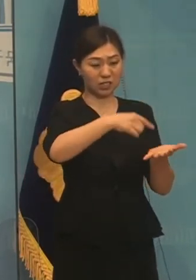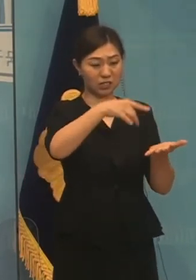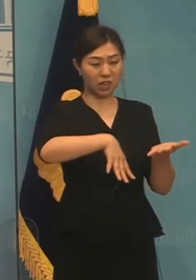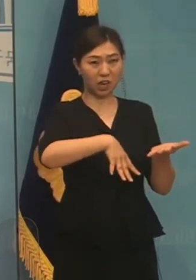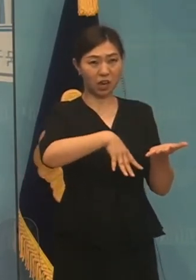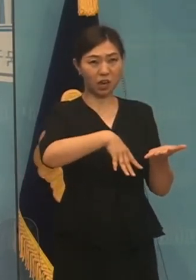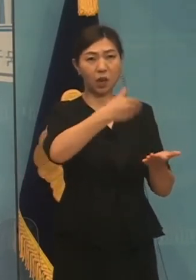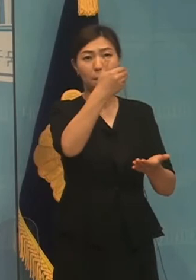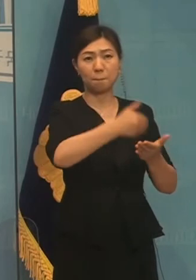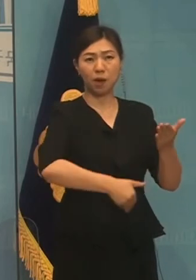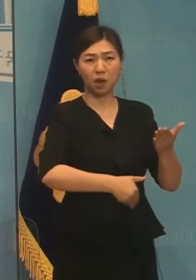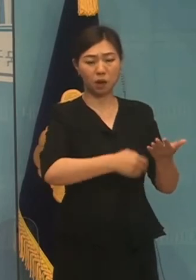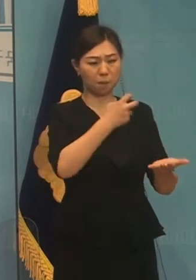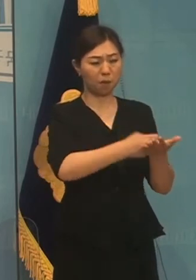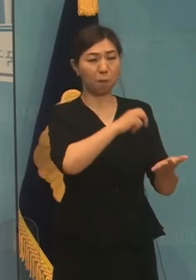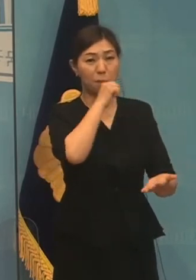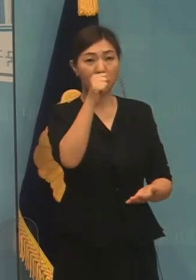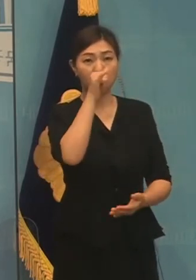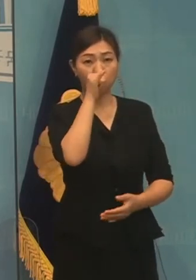오늘은 정책의총에서